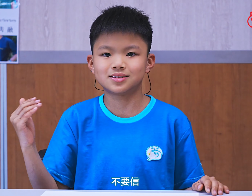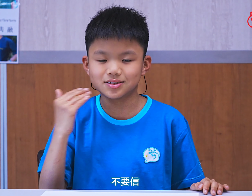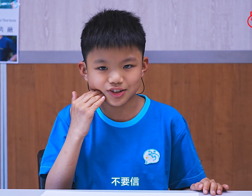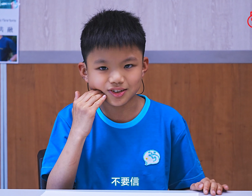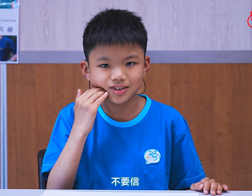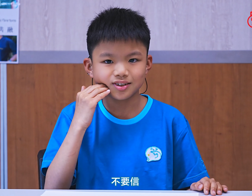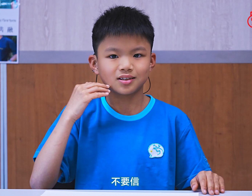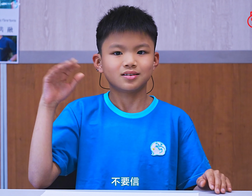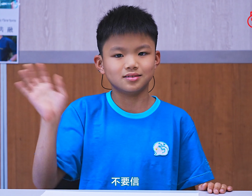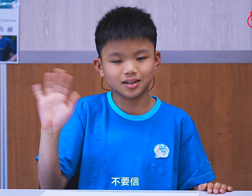唔好相信啊！